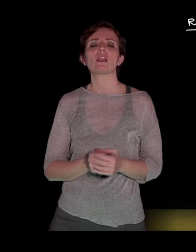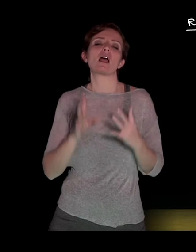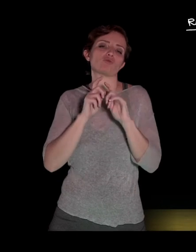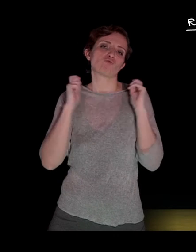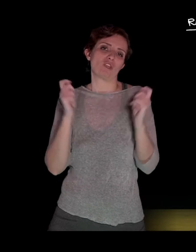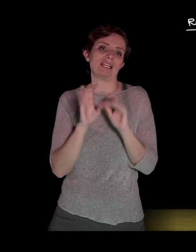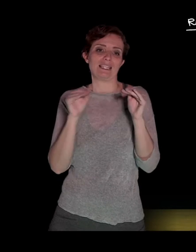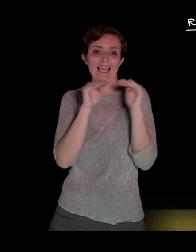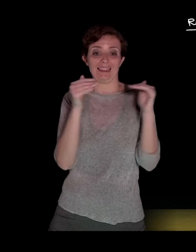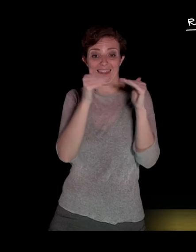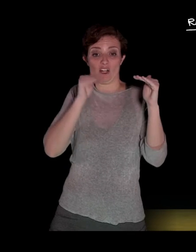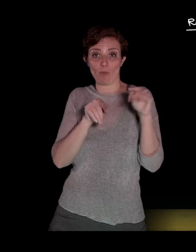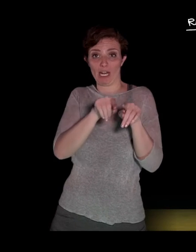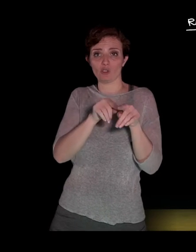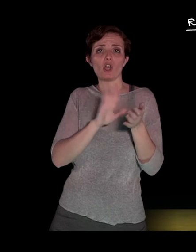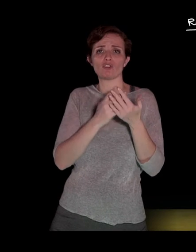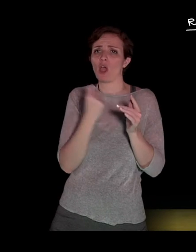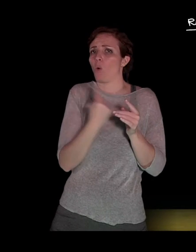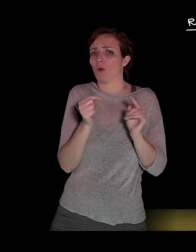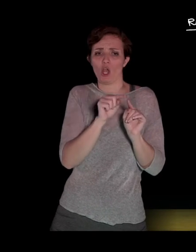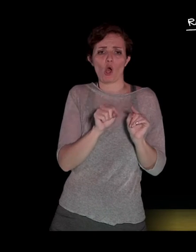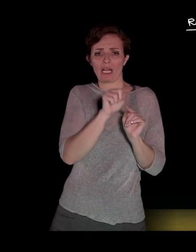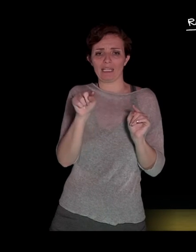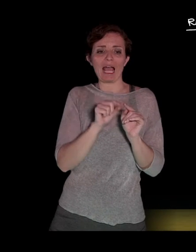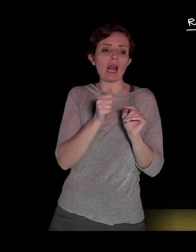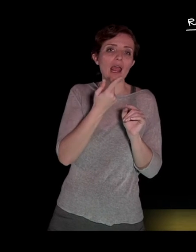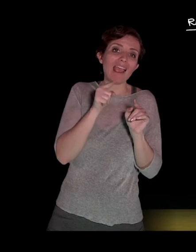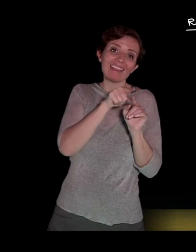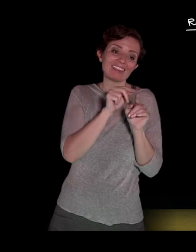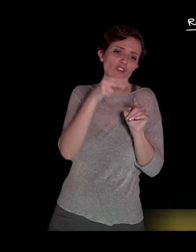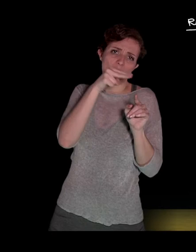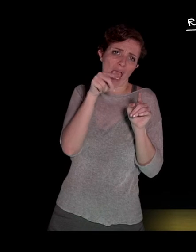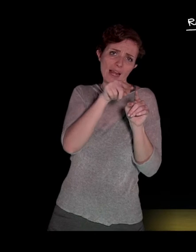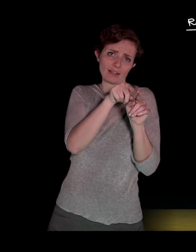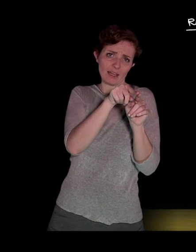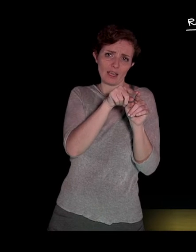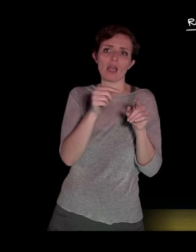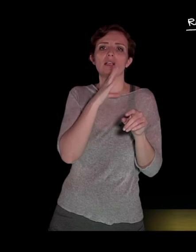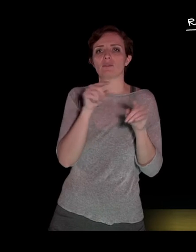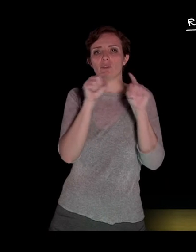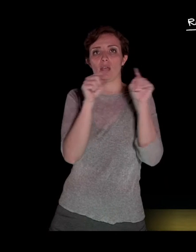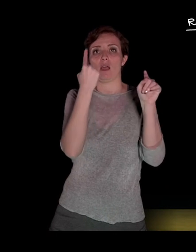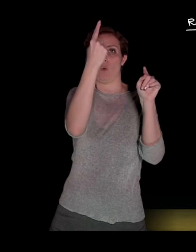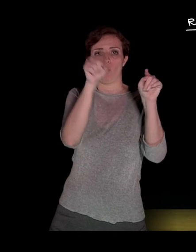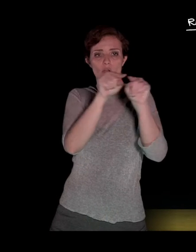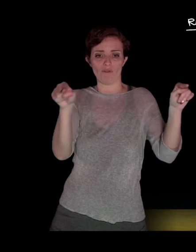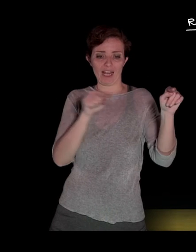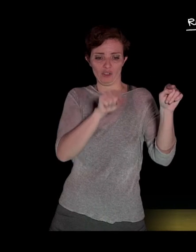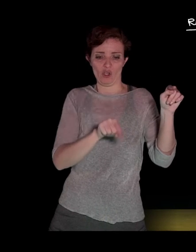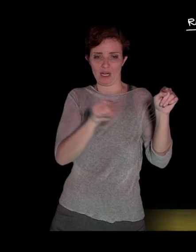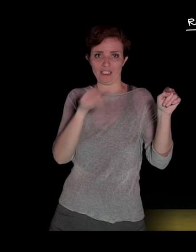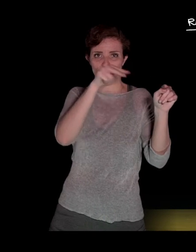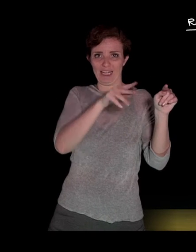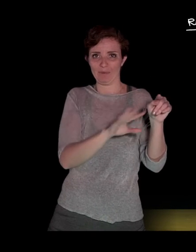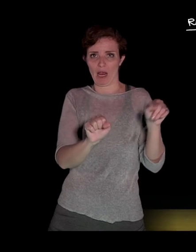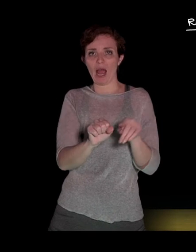radicale di indice n quindi abbiamo uno fratton ore di pennesi madia e ha ovviamente una